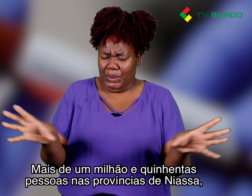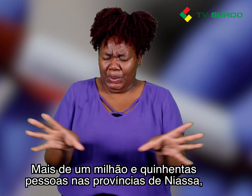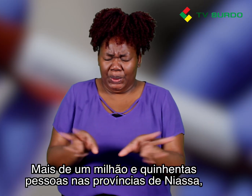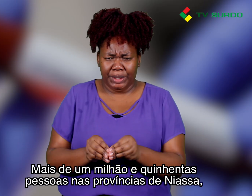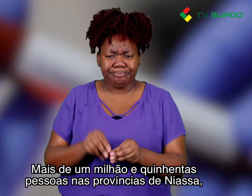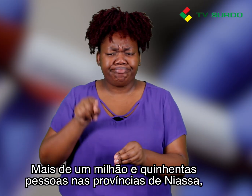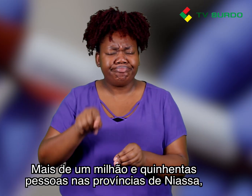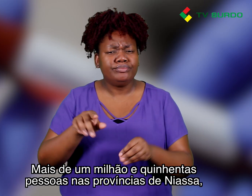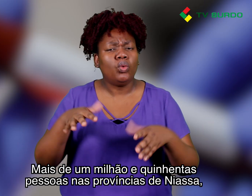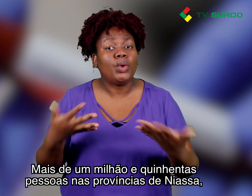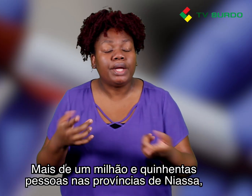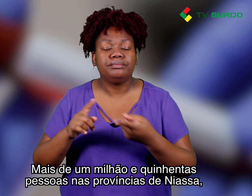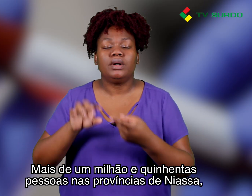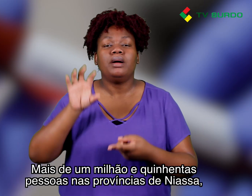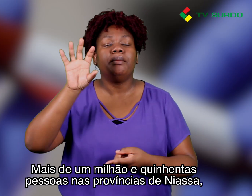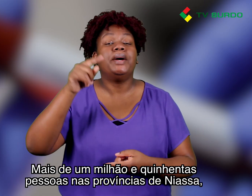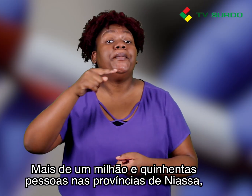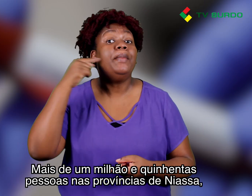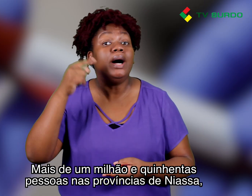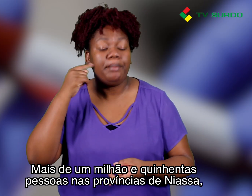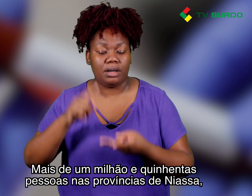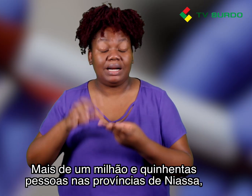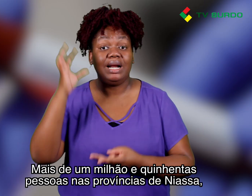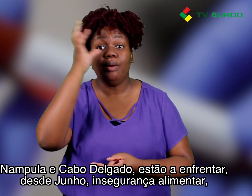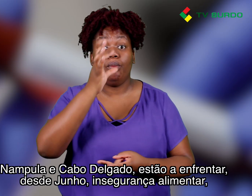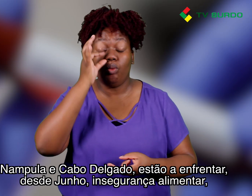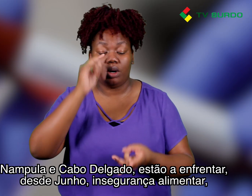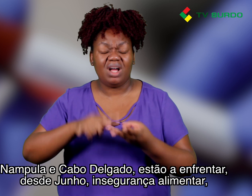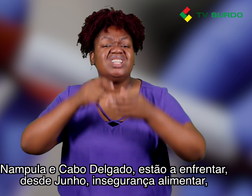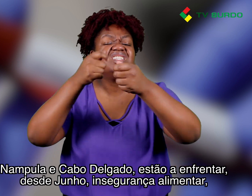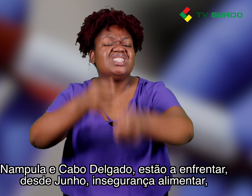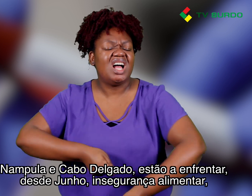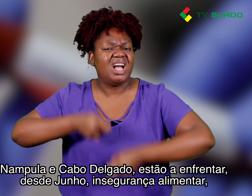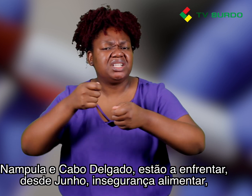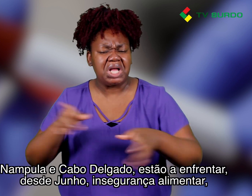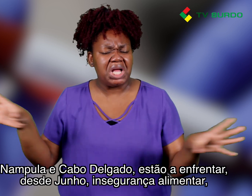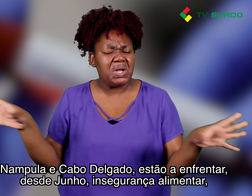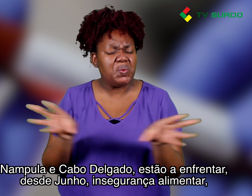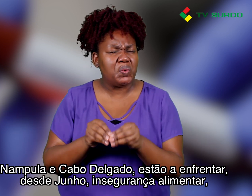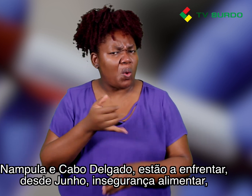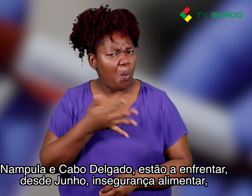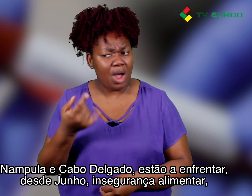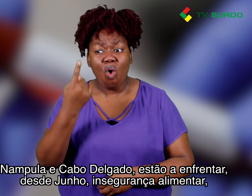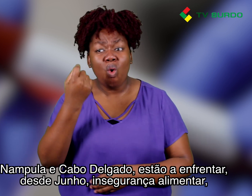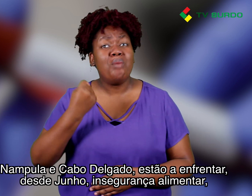Mais de 1 milhão e 500 pessoas nas províncias de Niassa, Nampula e Cabo Delgado estão a enfrentar, desde junho,